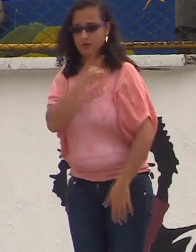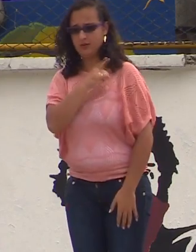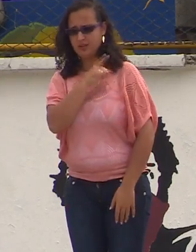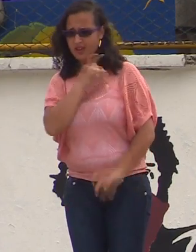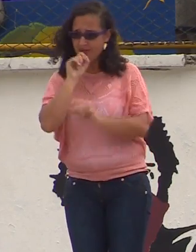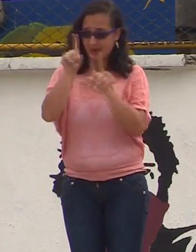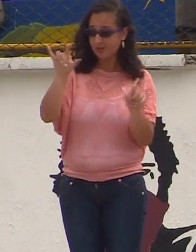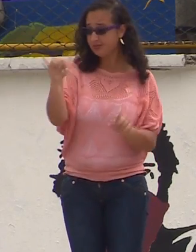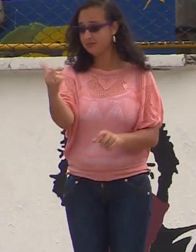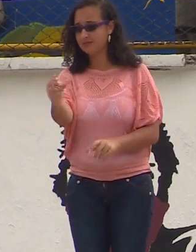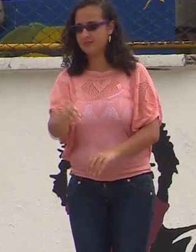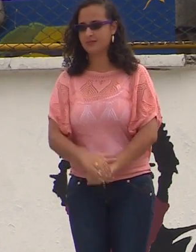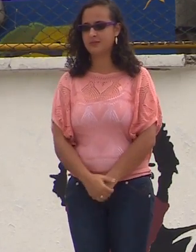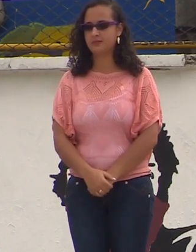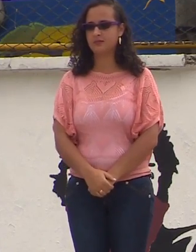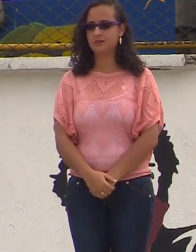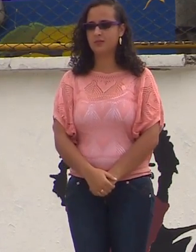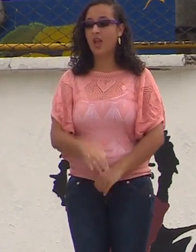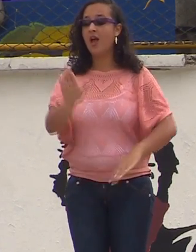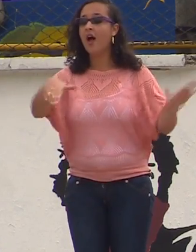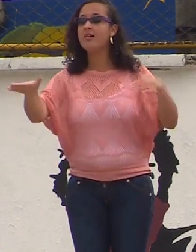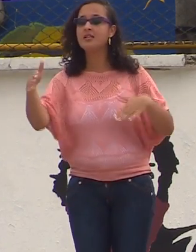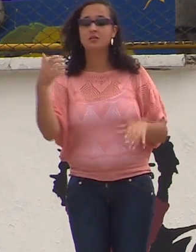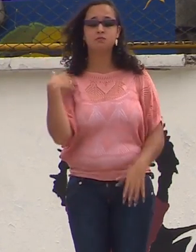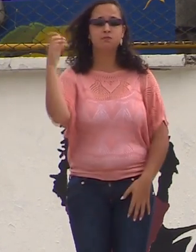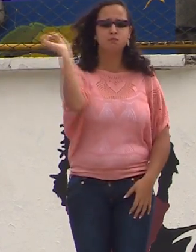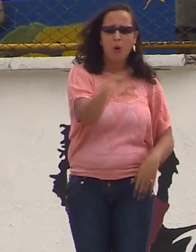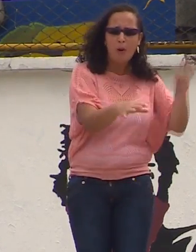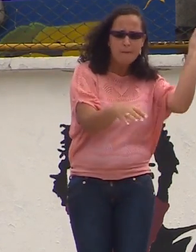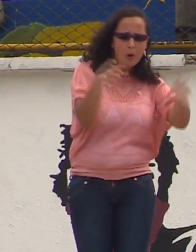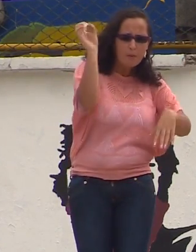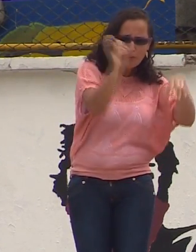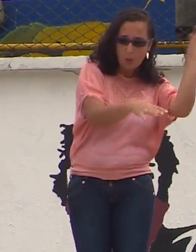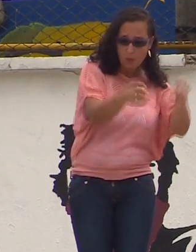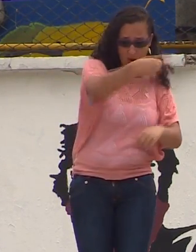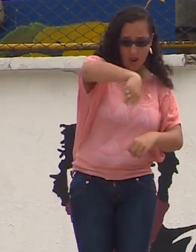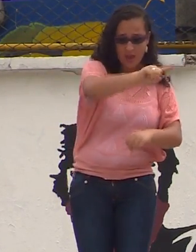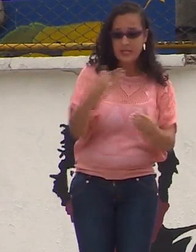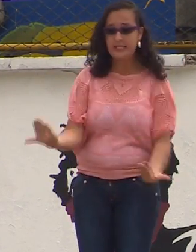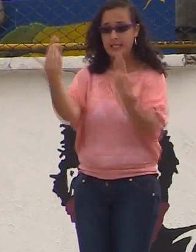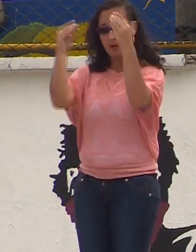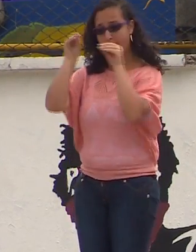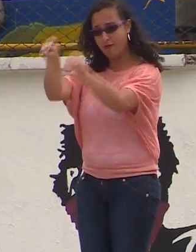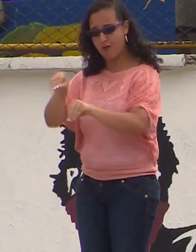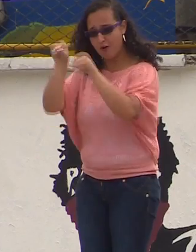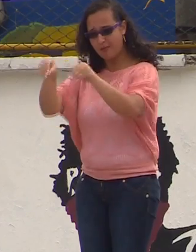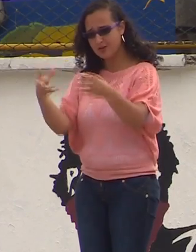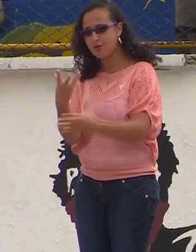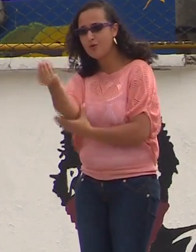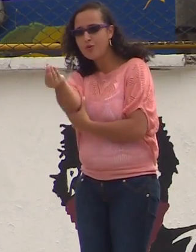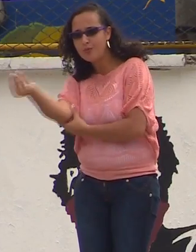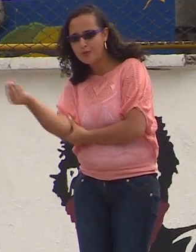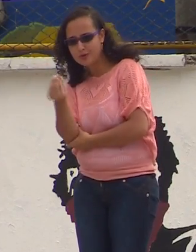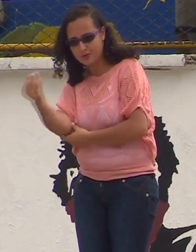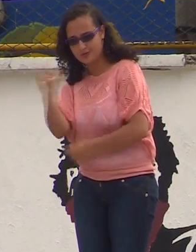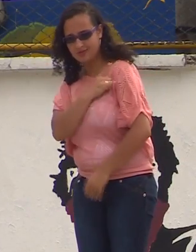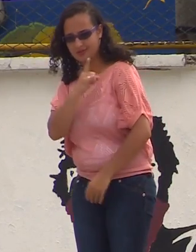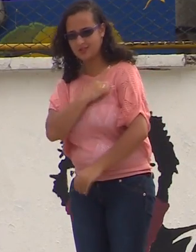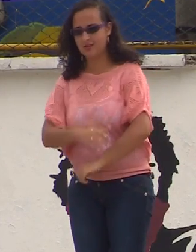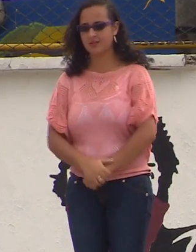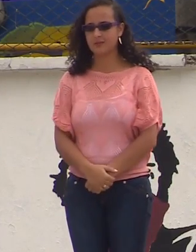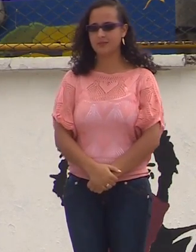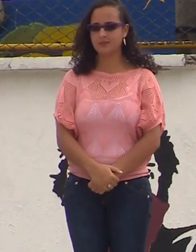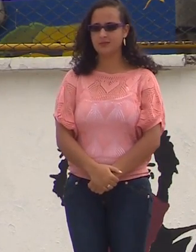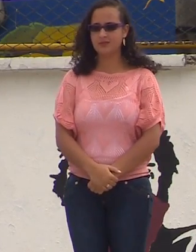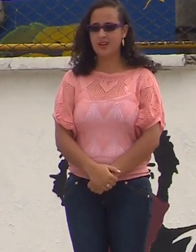¿Forma públicamente a grandes sectores de la comunidad? ¿Gana simpatías abrumadoras